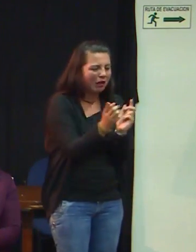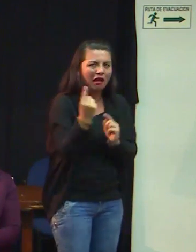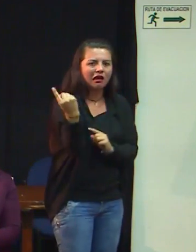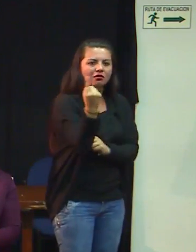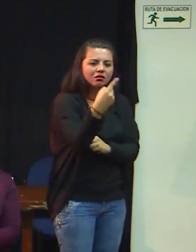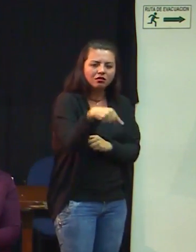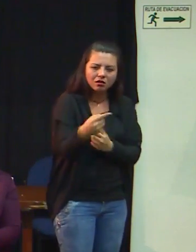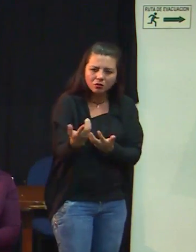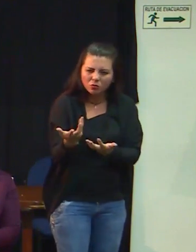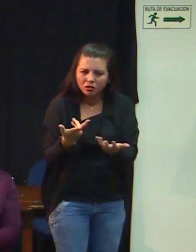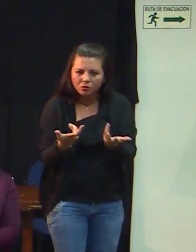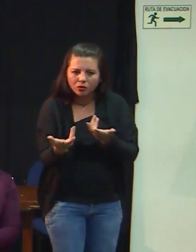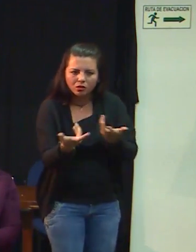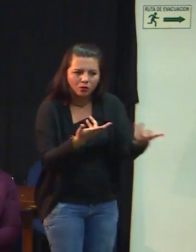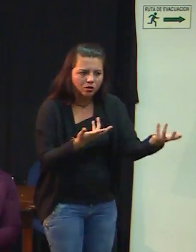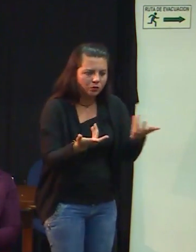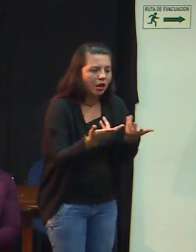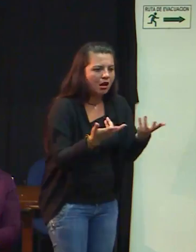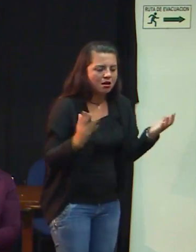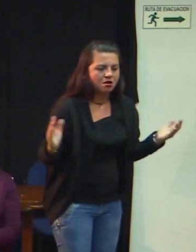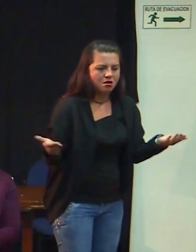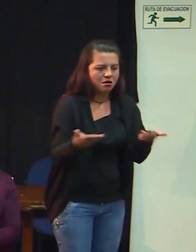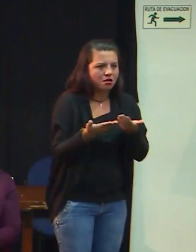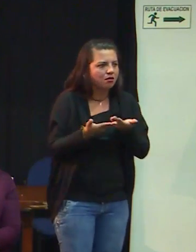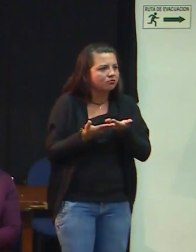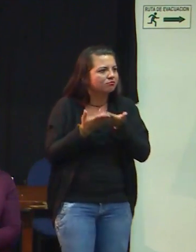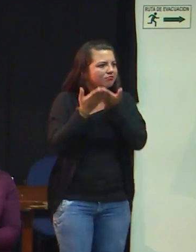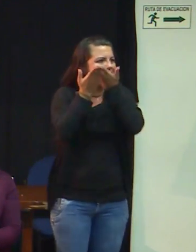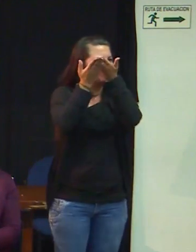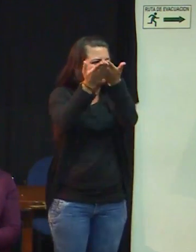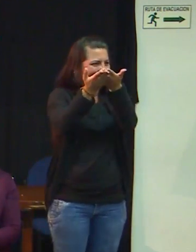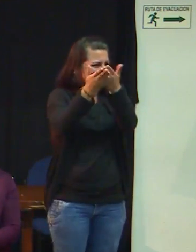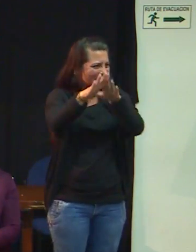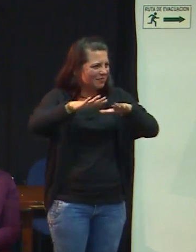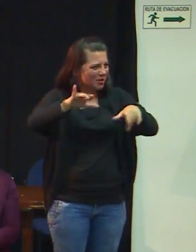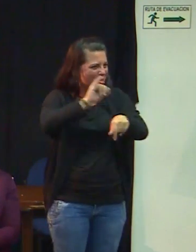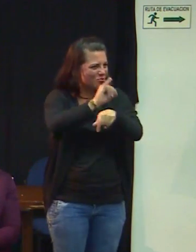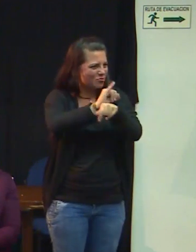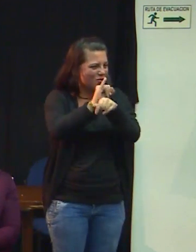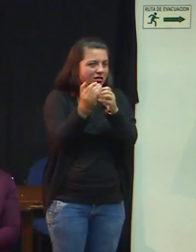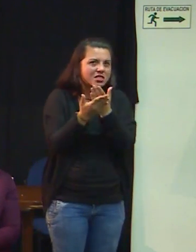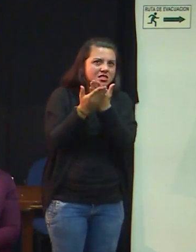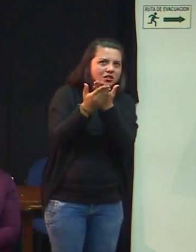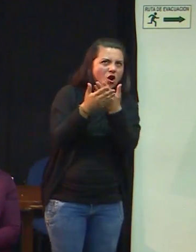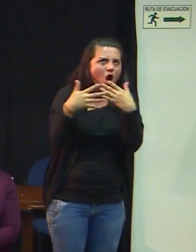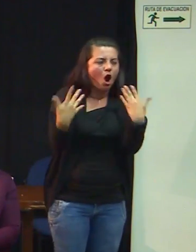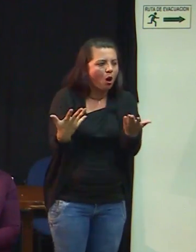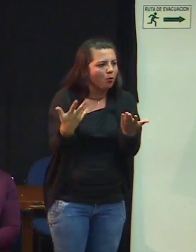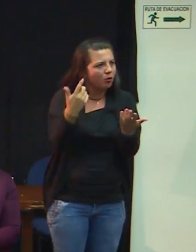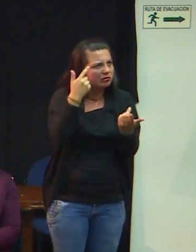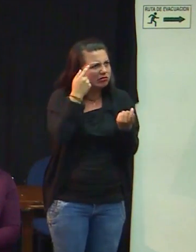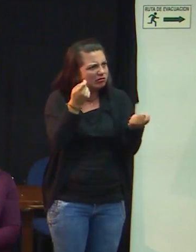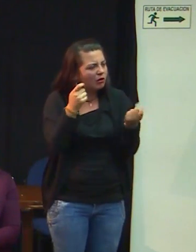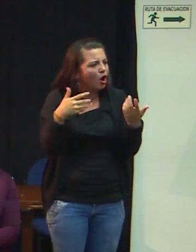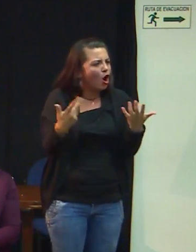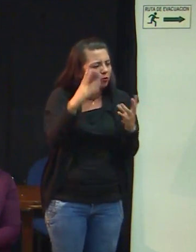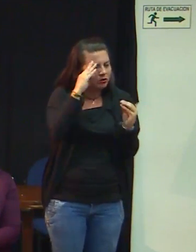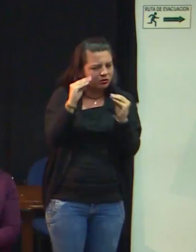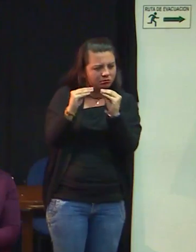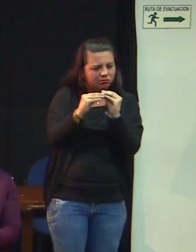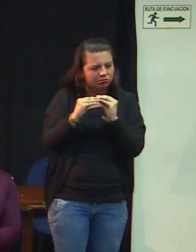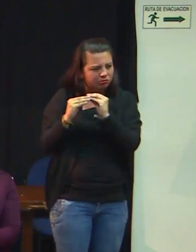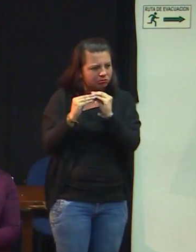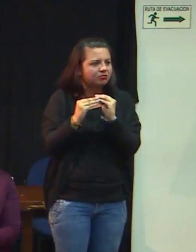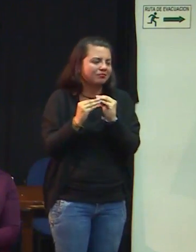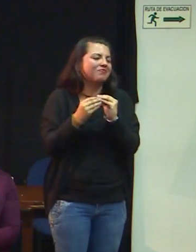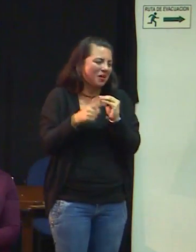y llevarlo pues, a las posibilidades de esos espacios institucionales pues, para que se pueda manejar y se pueda llegar a unos consensos y también pues,